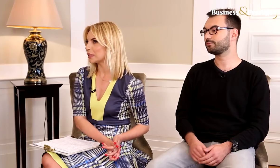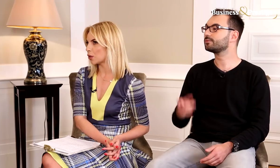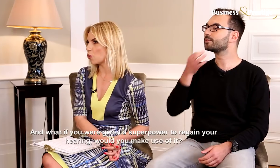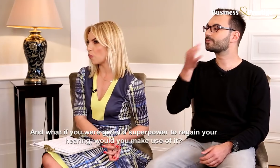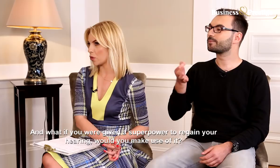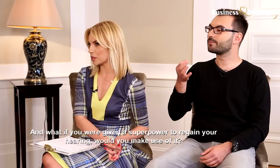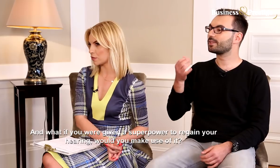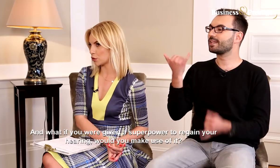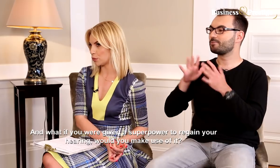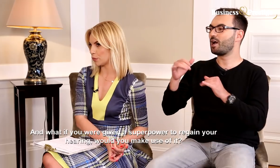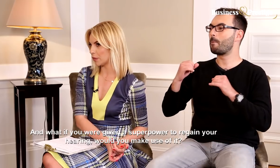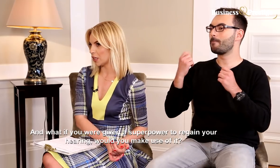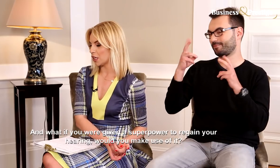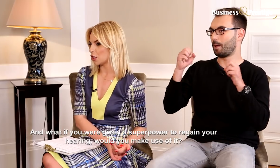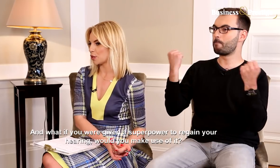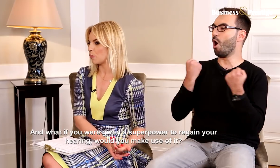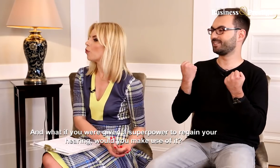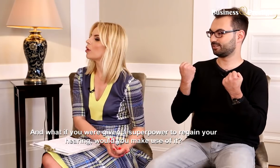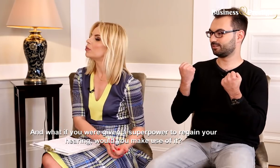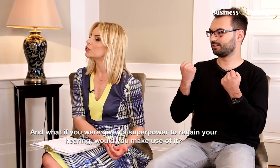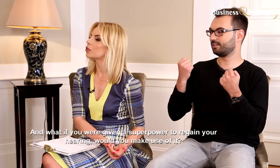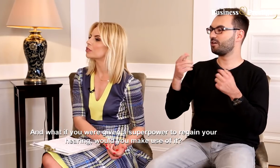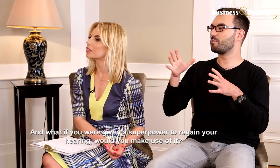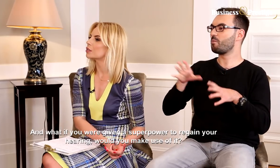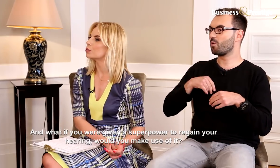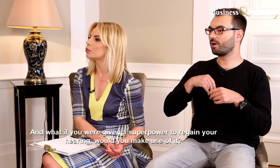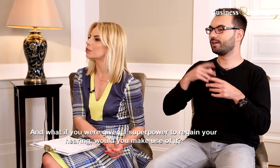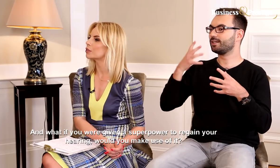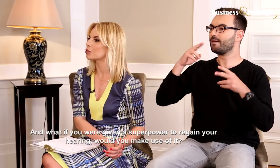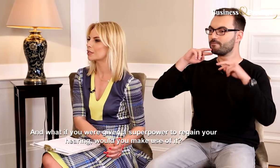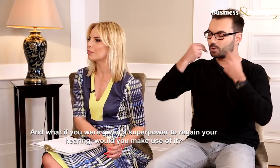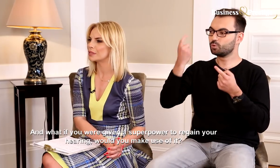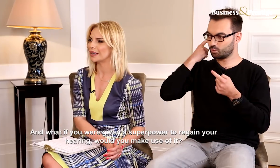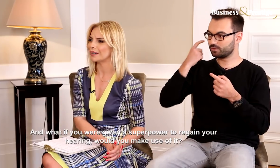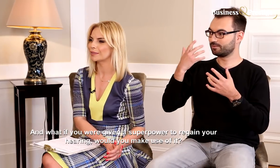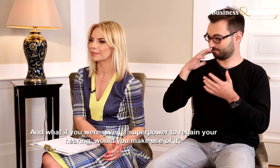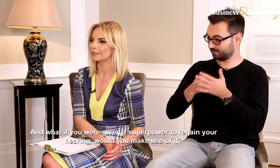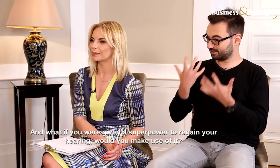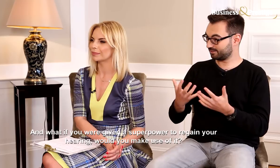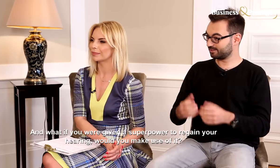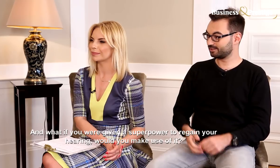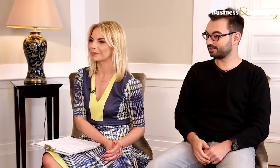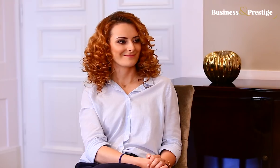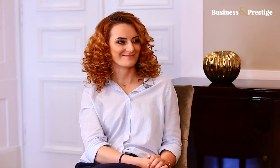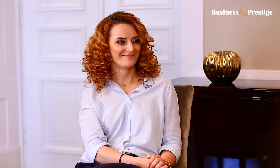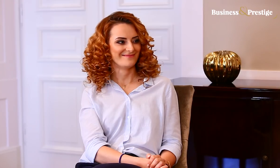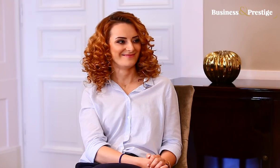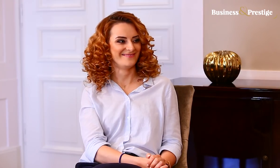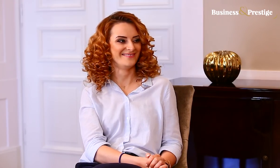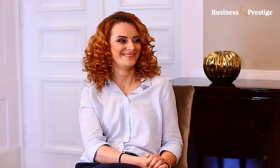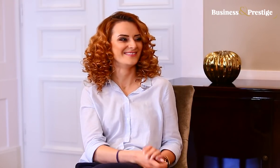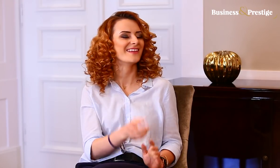A jakbyś miała taką moc w życiu, że mogłabyś odzyskać słuch, to skorzystałabyś z niej? Nie.